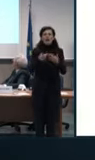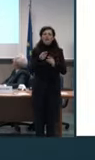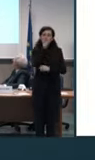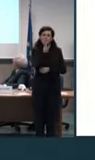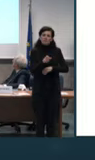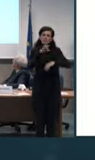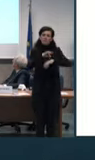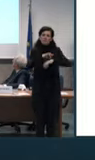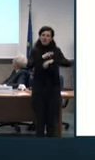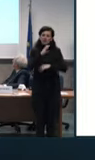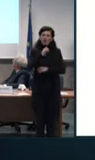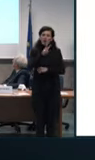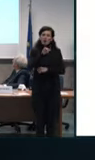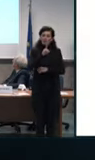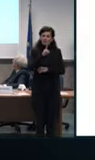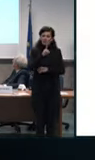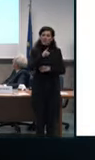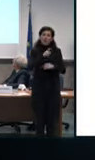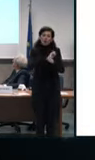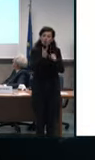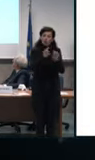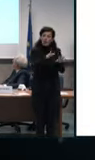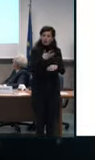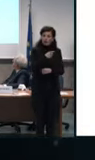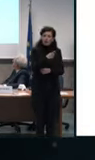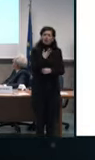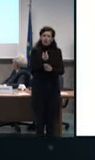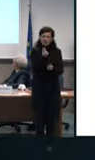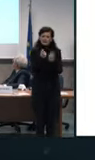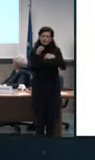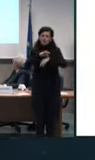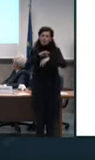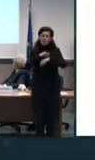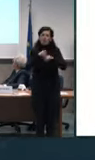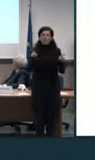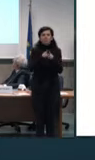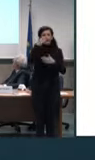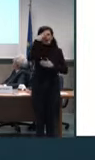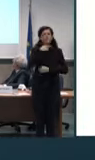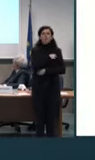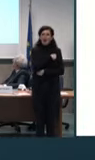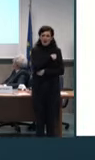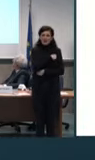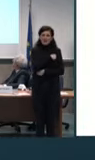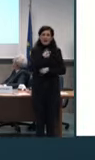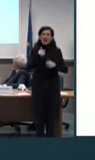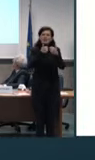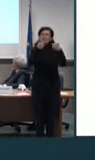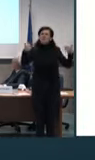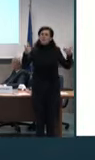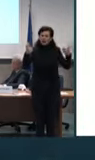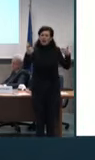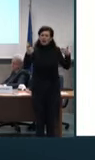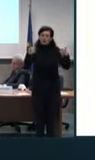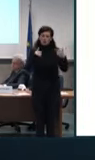positivi altri con sintomatologia simil influenzale le abbiamo ottenuto in qualche modo separate perché perché